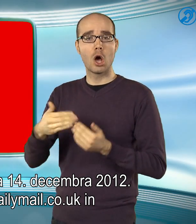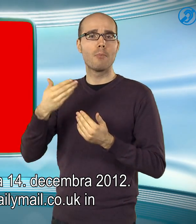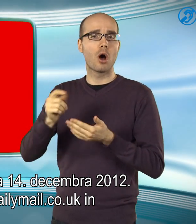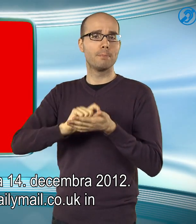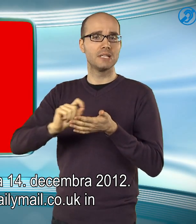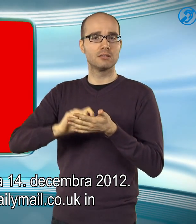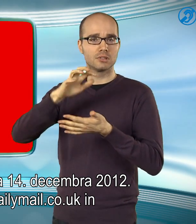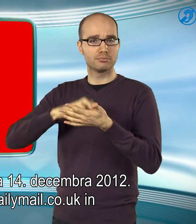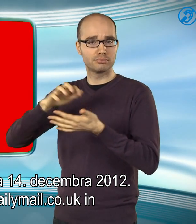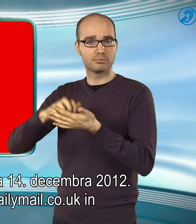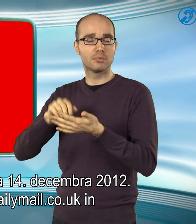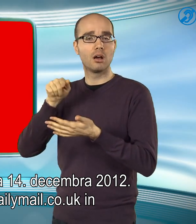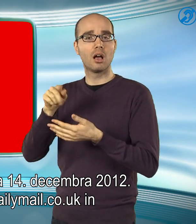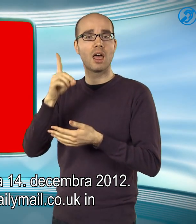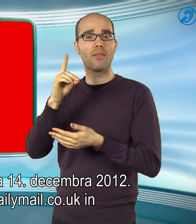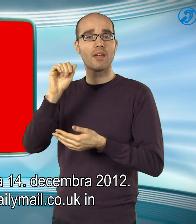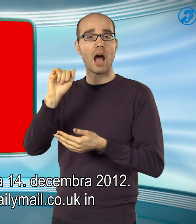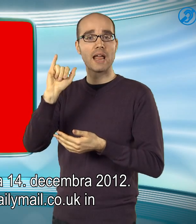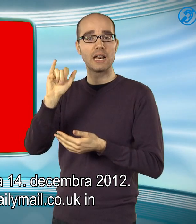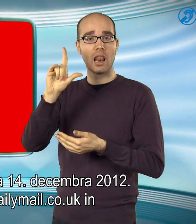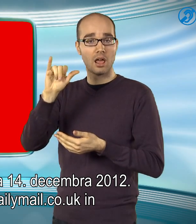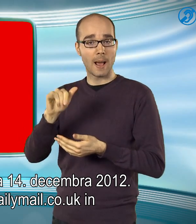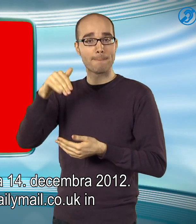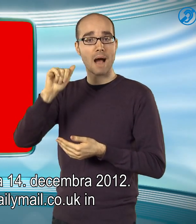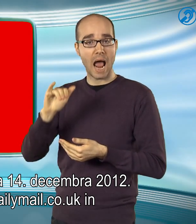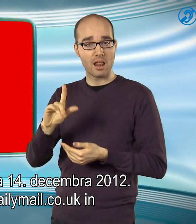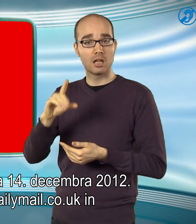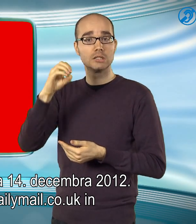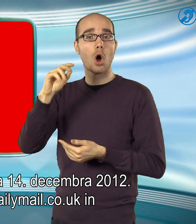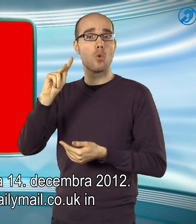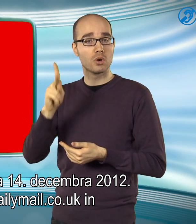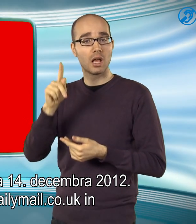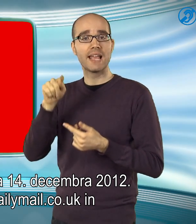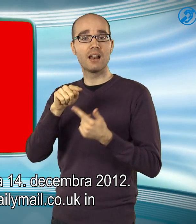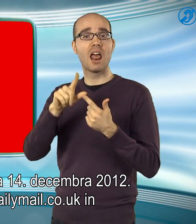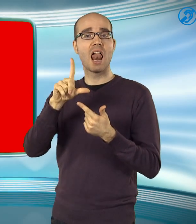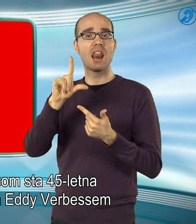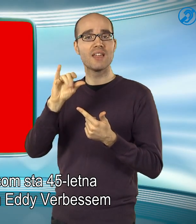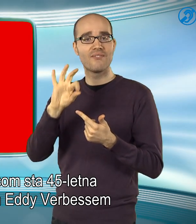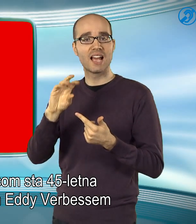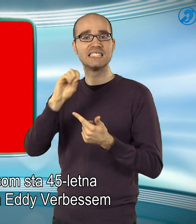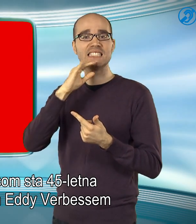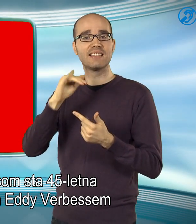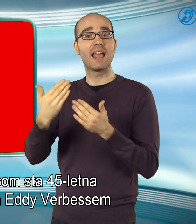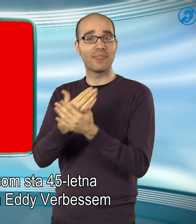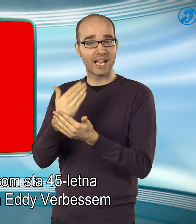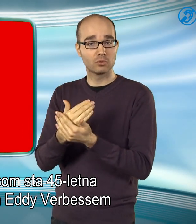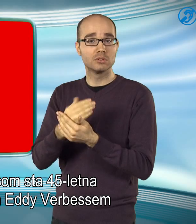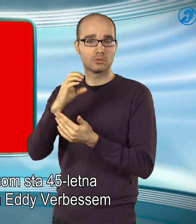Po pisanju Daily Maila in LifeSite Newsa sta 45-letna dvojčka Mark in Eddie Ferbesen pred